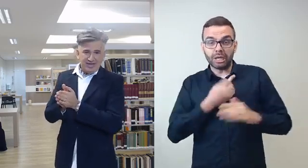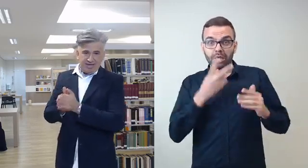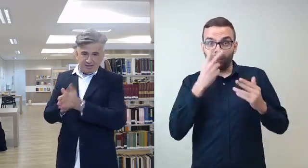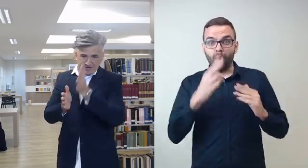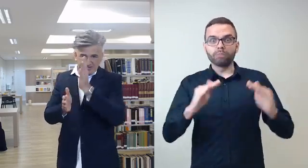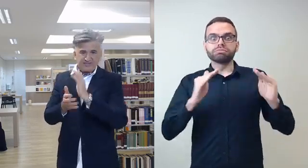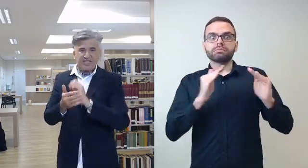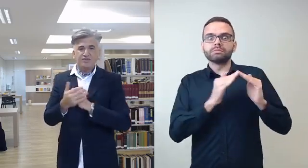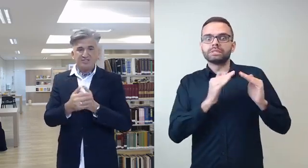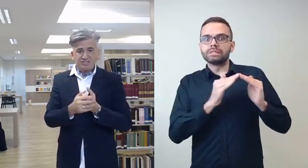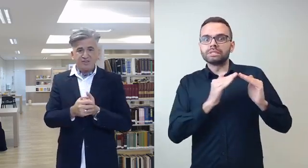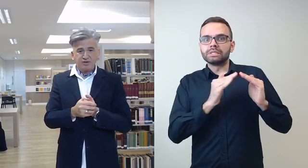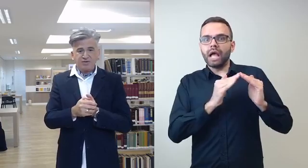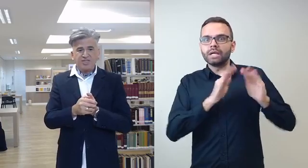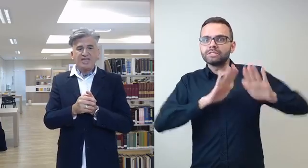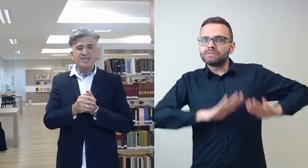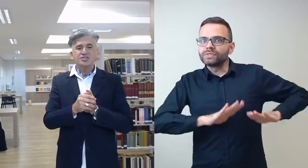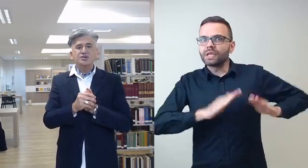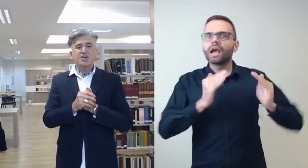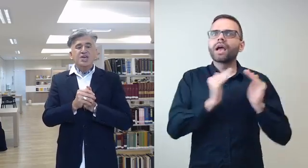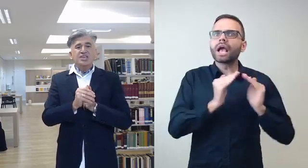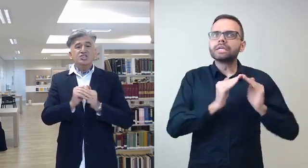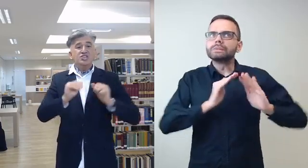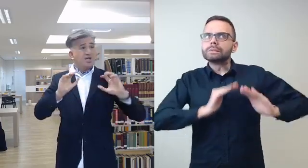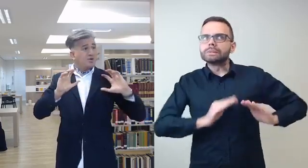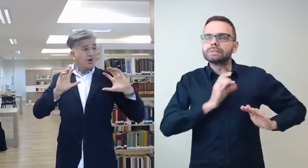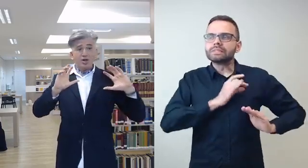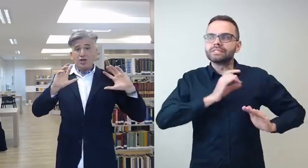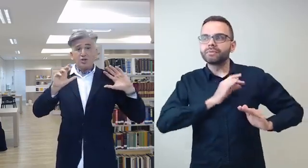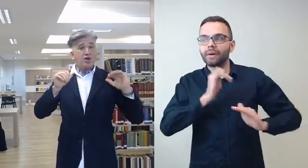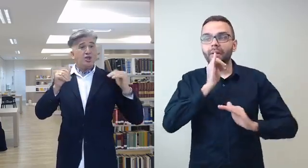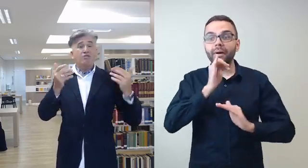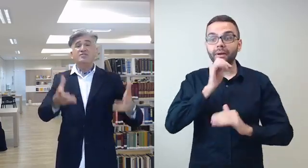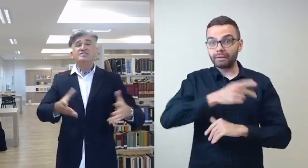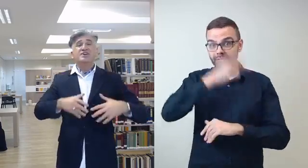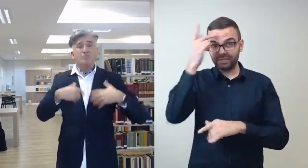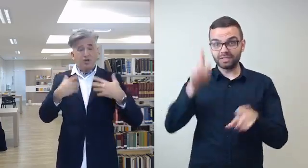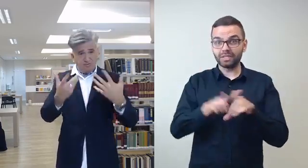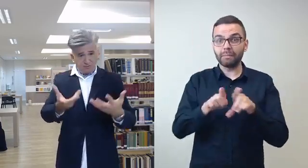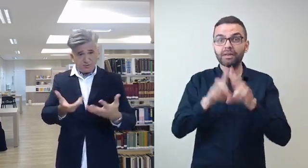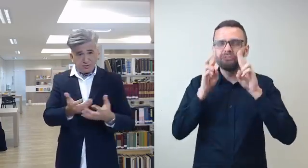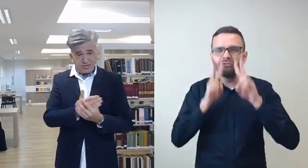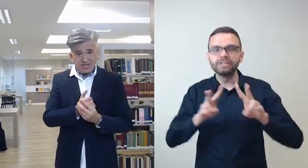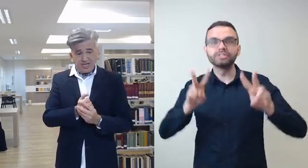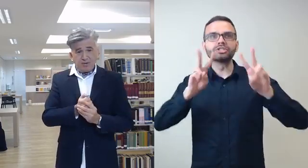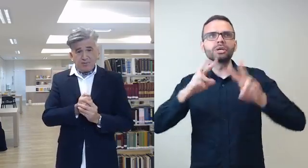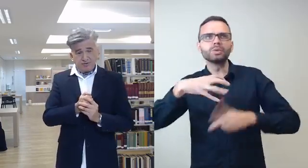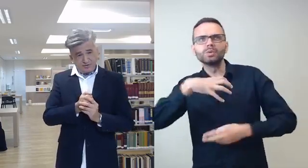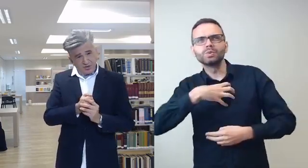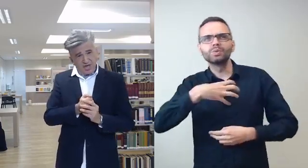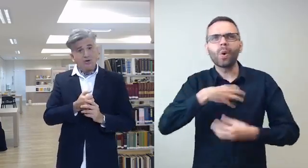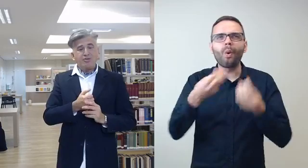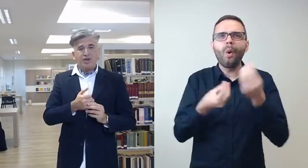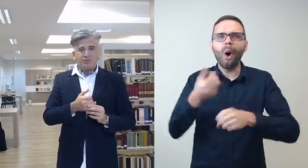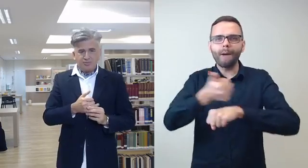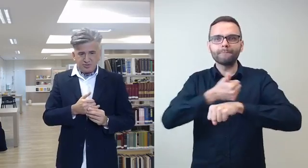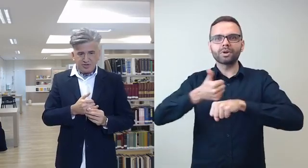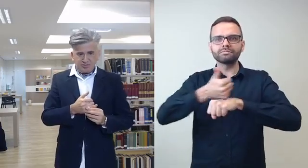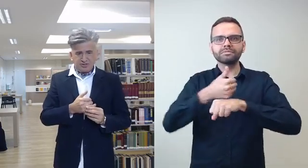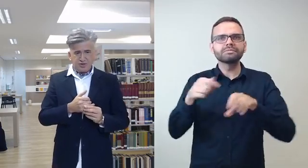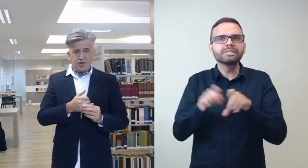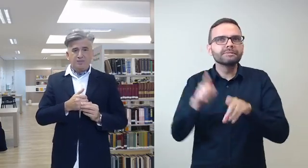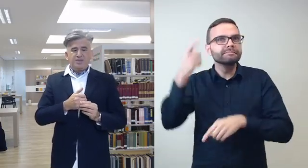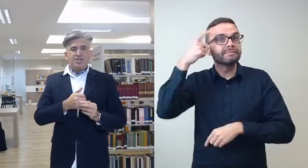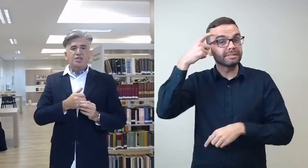cabana, né? Pesquisa aí que você vai ver o que é isso, que chegam agora com uma nova visão, uma nova postura profissional, uma nova